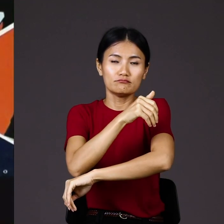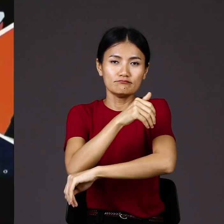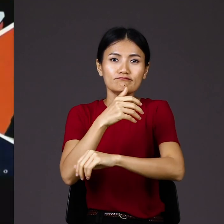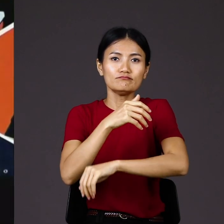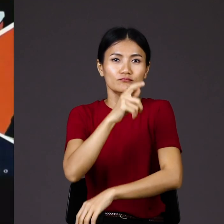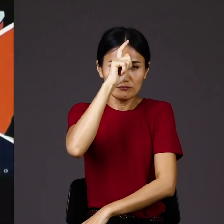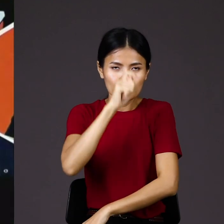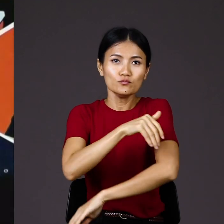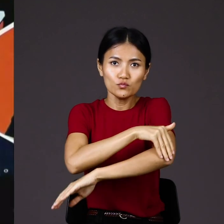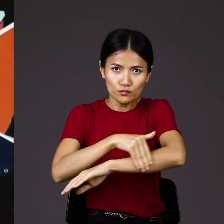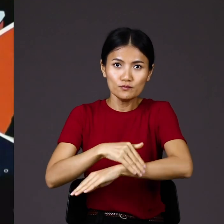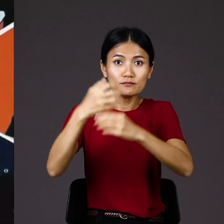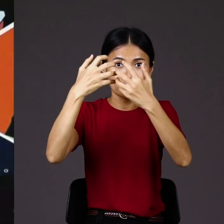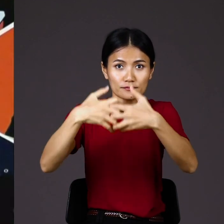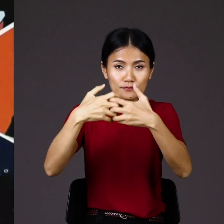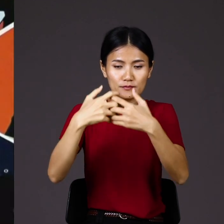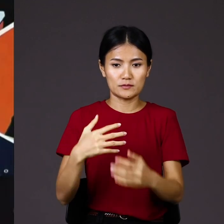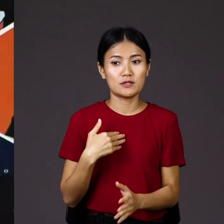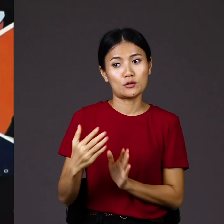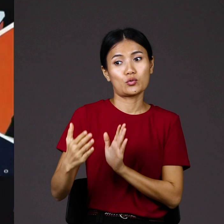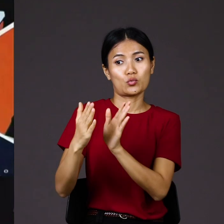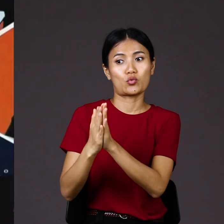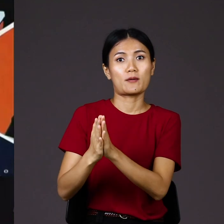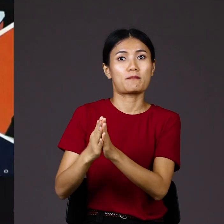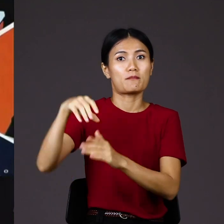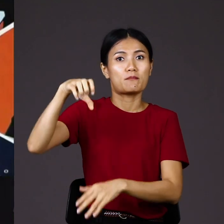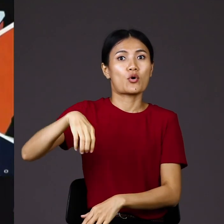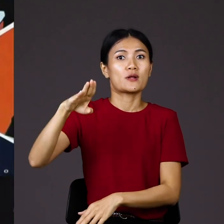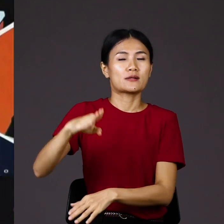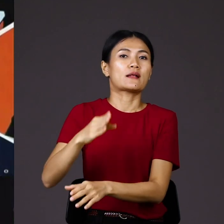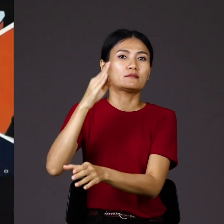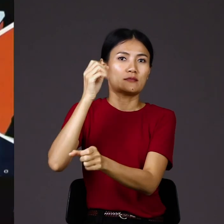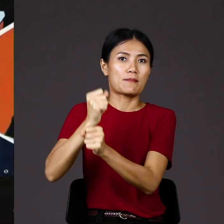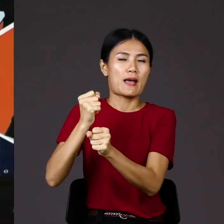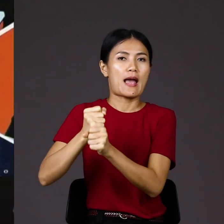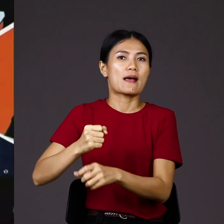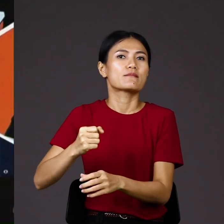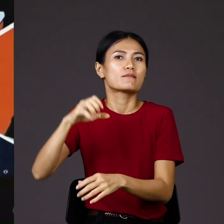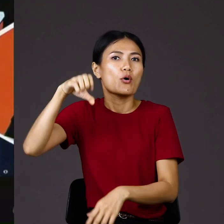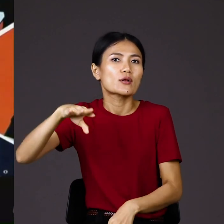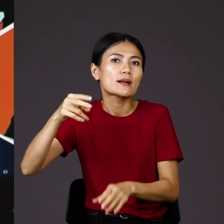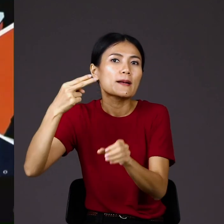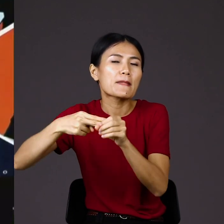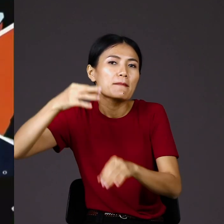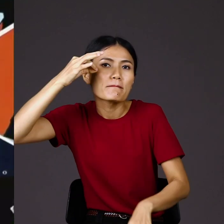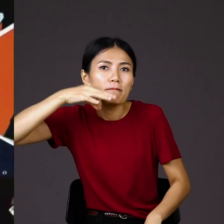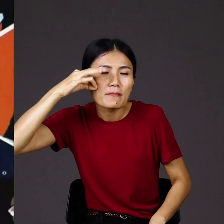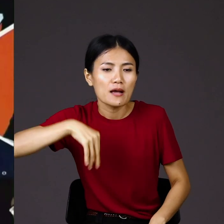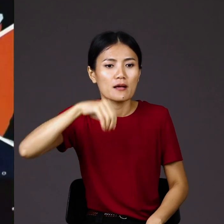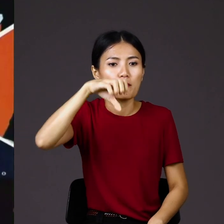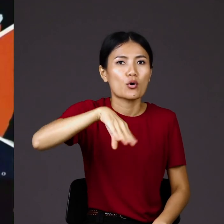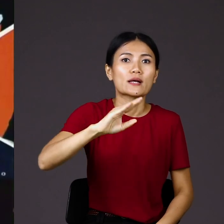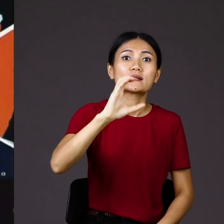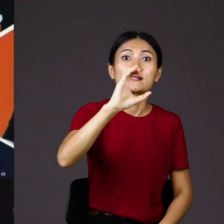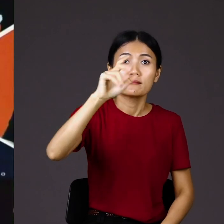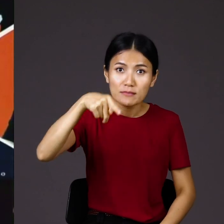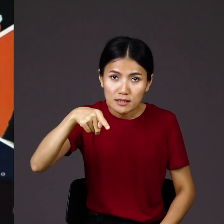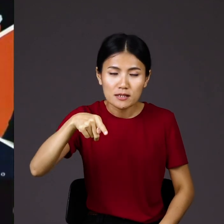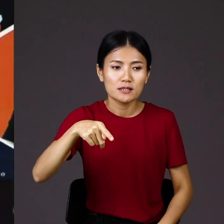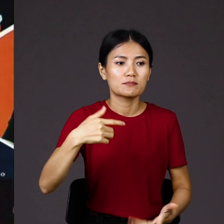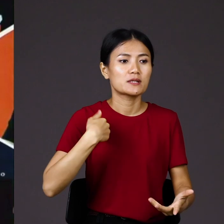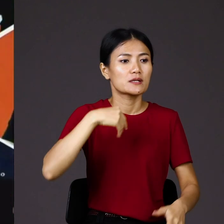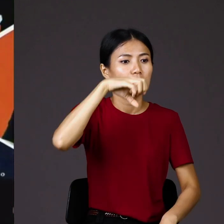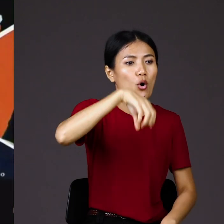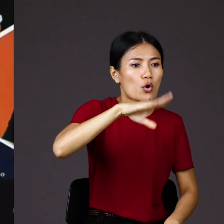อกวิศวะอุตสาหการเช่นกันเคยทำงานกับบริษัทชั้นนำมาแล้วไม่ว่าจะเป็นปตท.ไม่ว่าจะเป็น CP